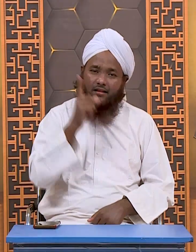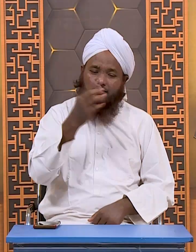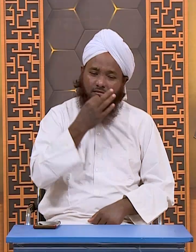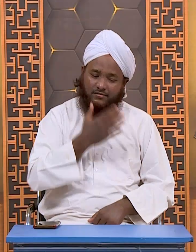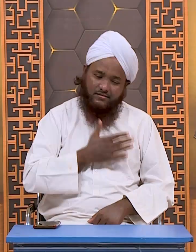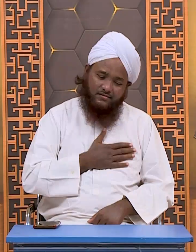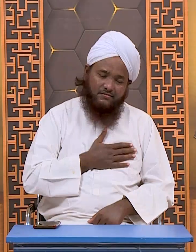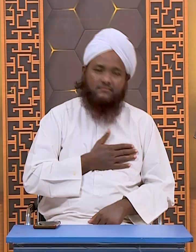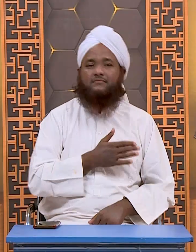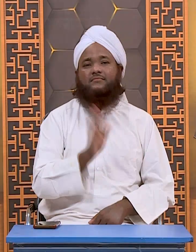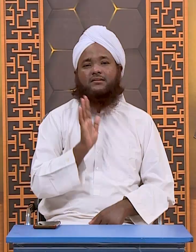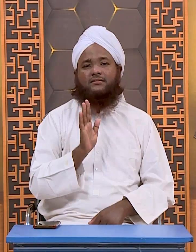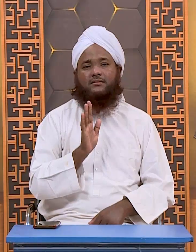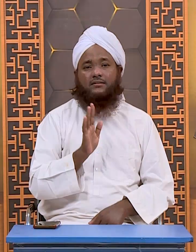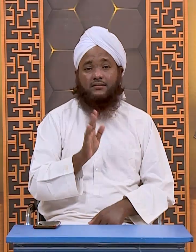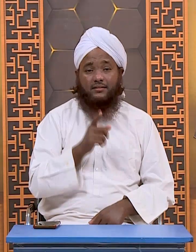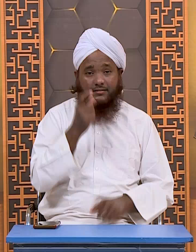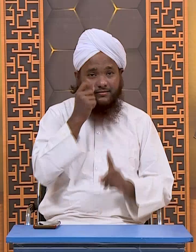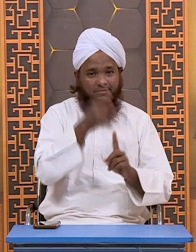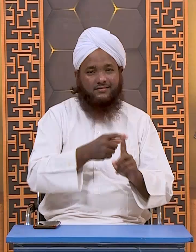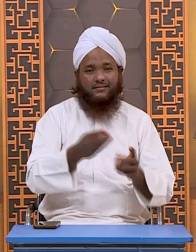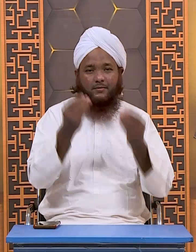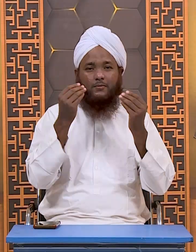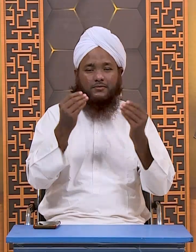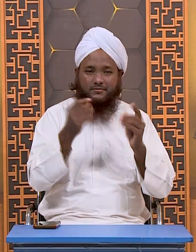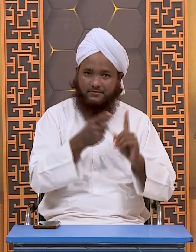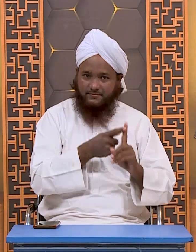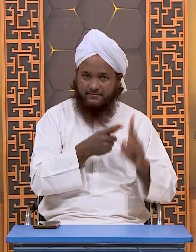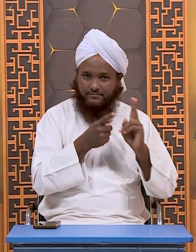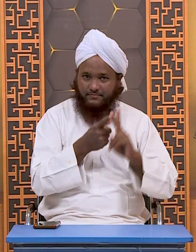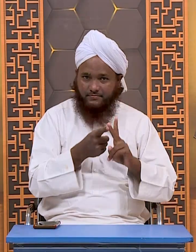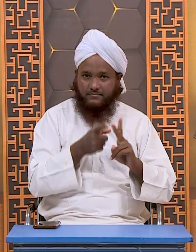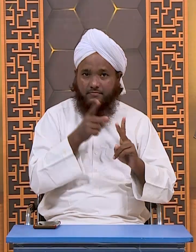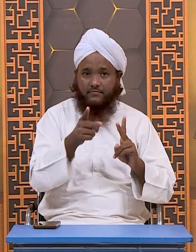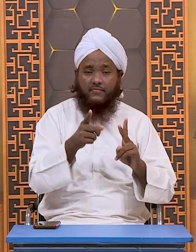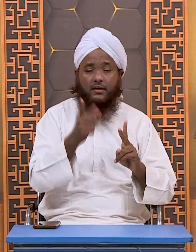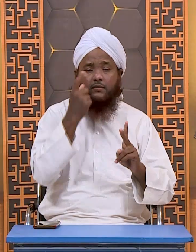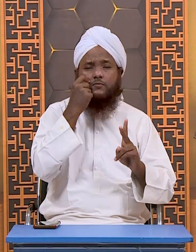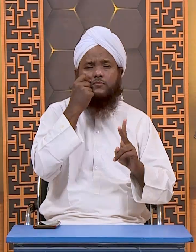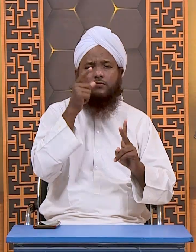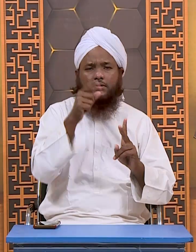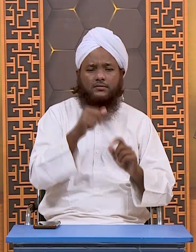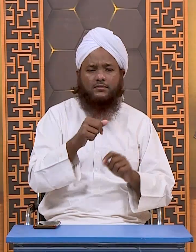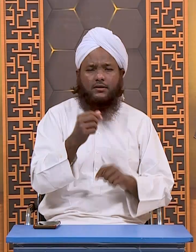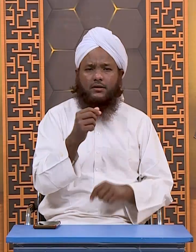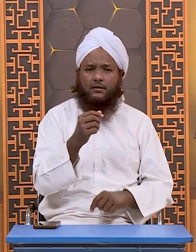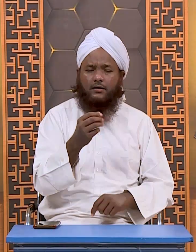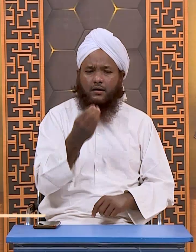علیہ وسلم فرماتے ہیں ایسے شخص کے لیے خوشخبری ہے. دوسری بات فرمایا کہ جو شخص تھوڑے رزق پر اللہ